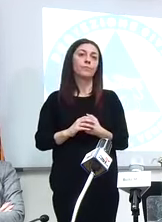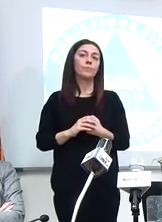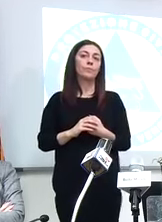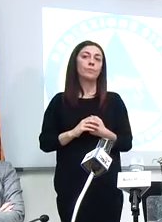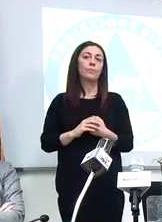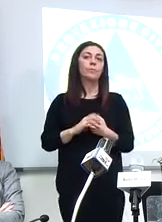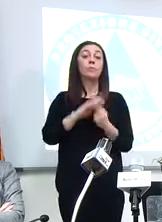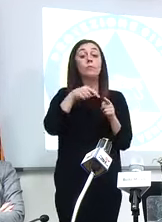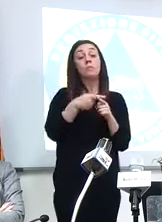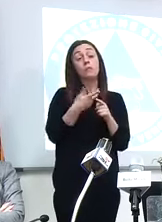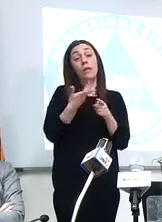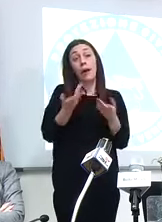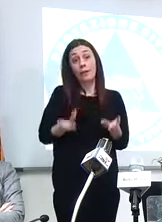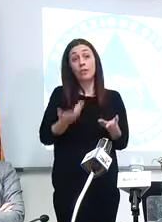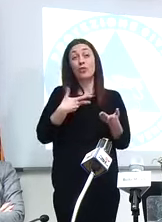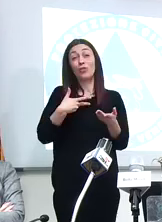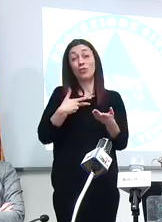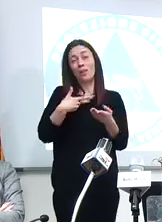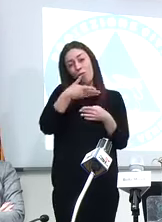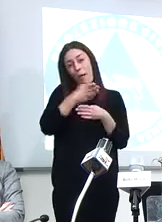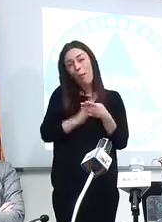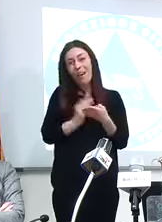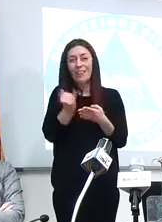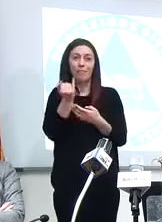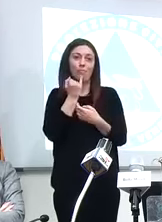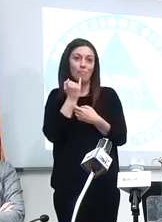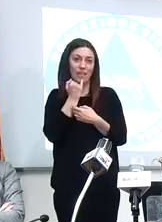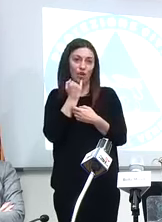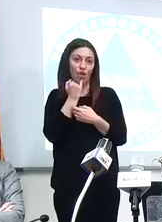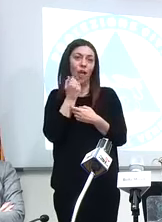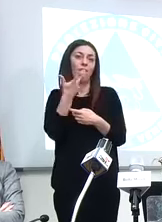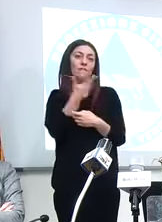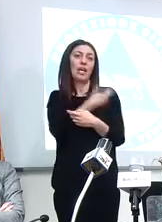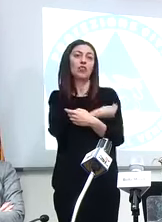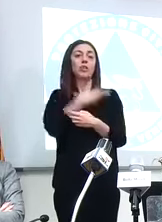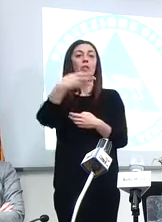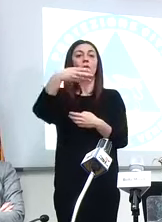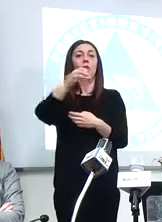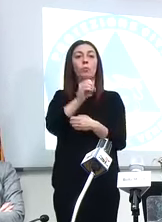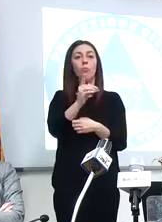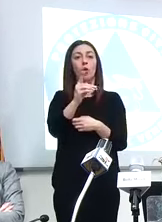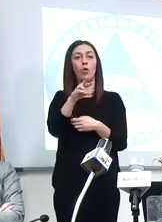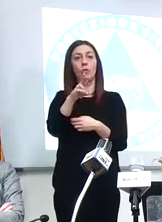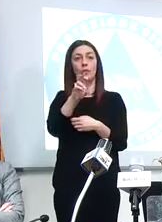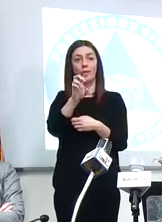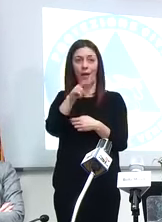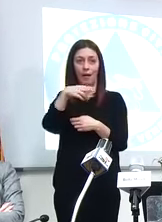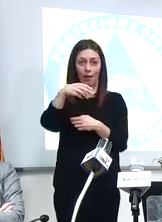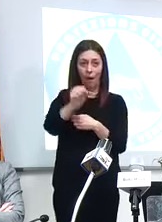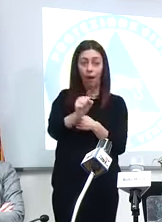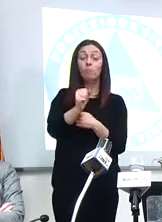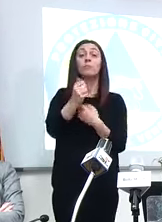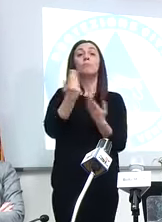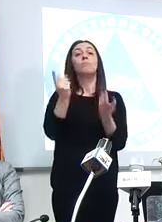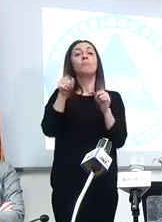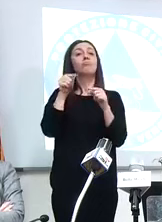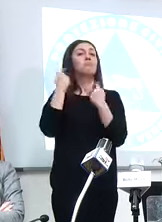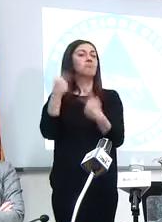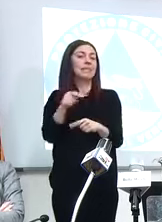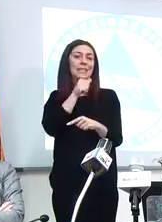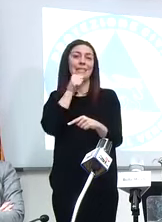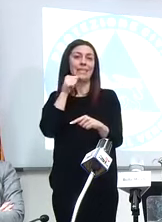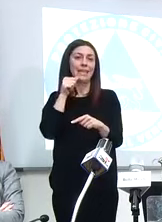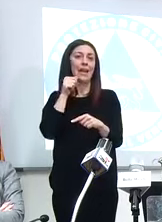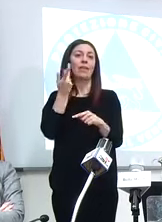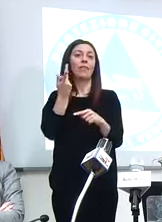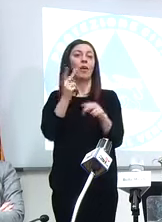abbiamo un piccolo quantitativo che ci viene dato del vaccino Moderna. Il vaccino Moderna, anche questo, deve avere un certo tipo di concentrazione,